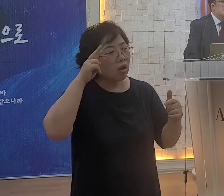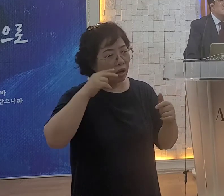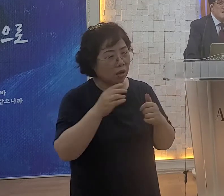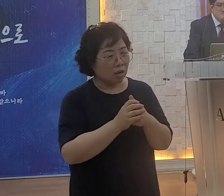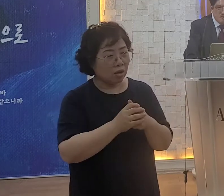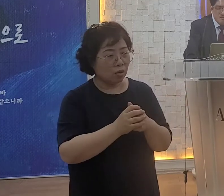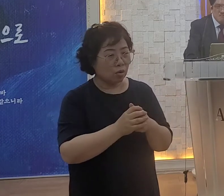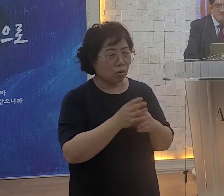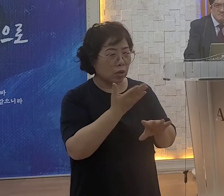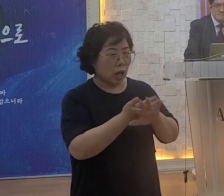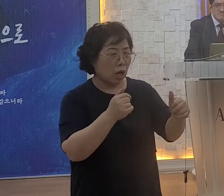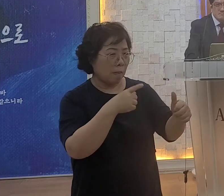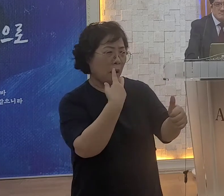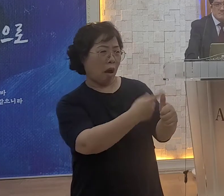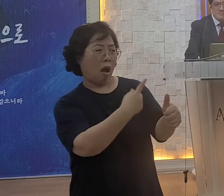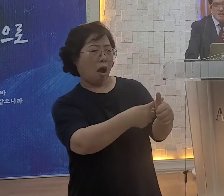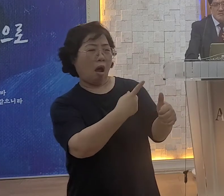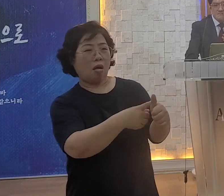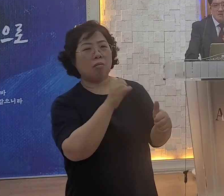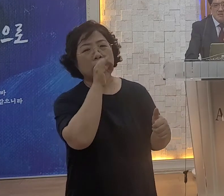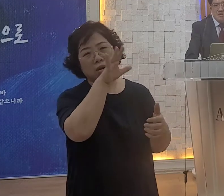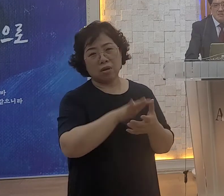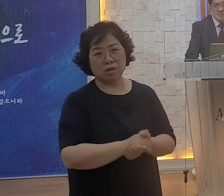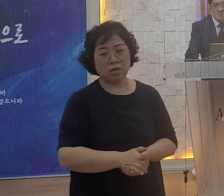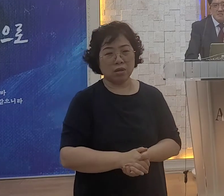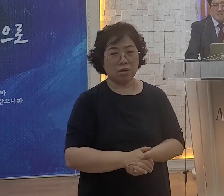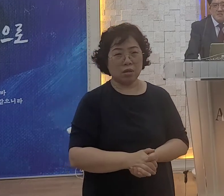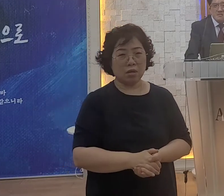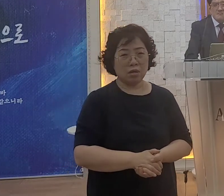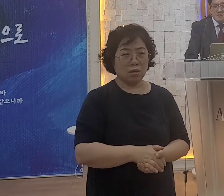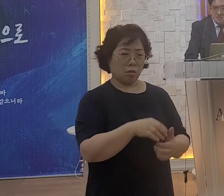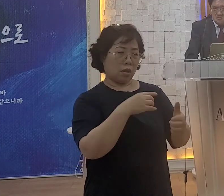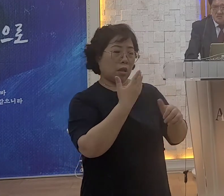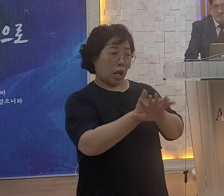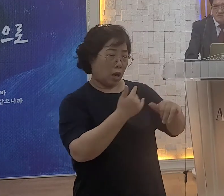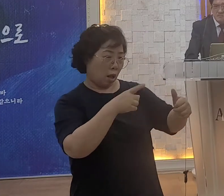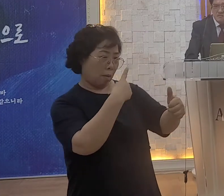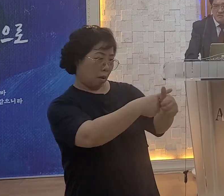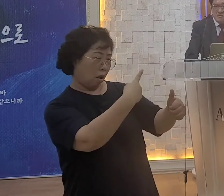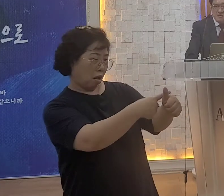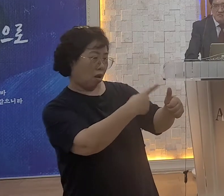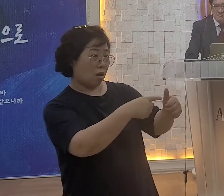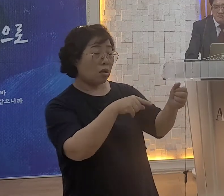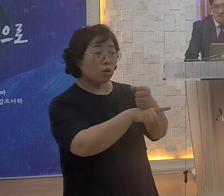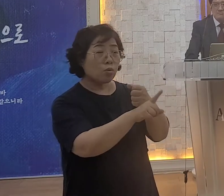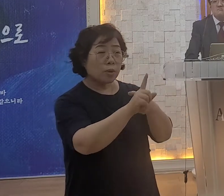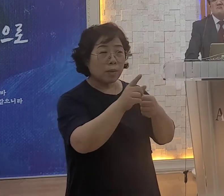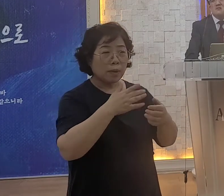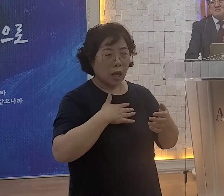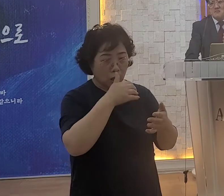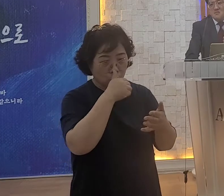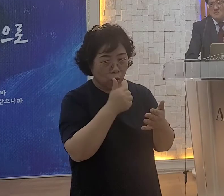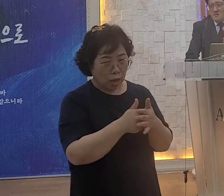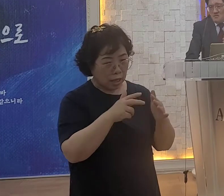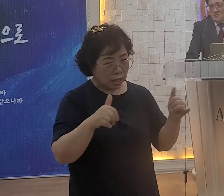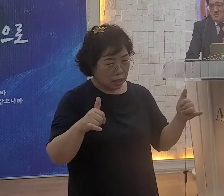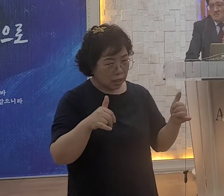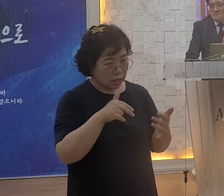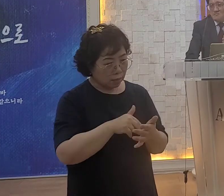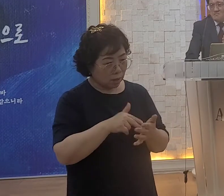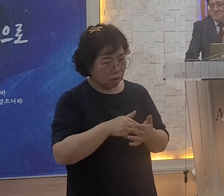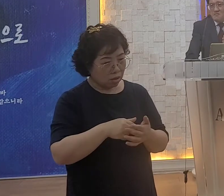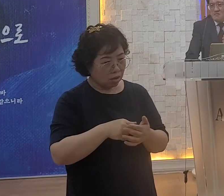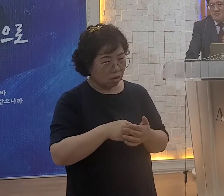이 왜 정죄하는 줄 아세요? 내가 죄인이라는 것을 잊어버렸을 때 나도 너처럼 부족하다는 것을 잊어버렸을